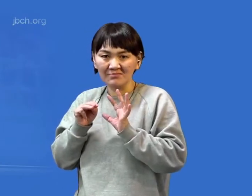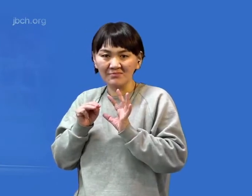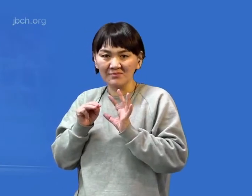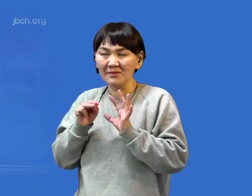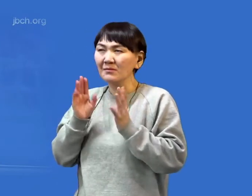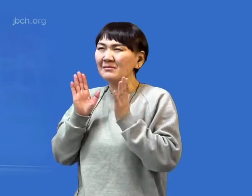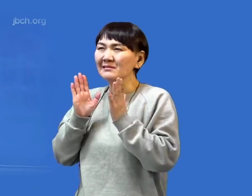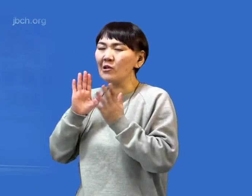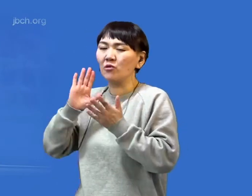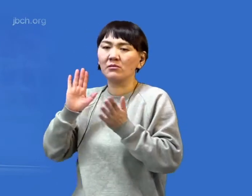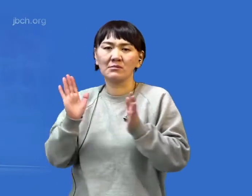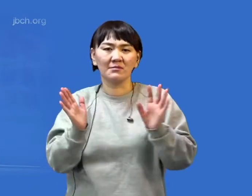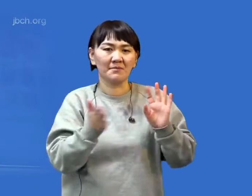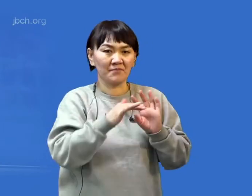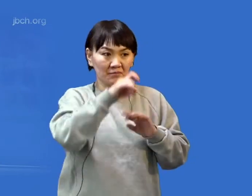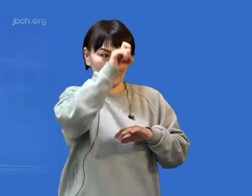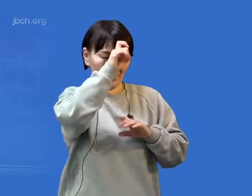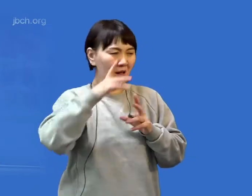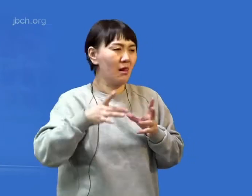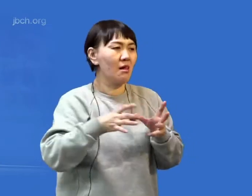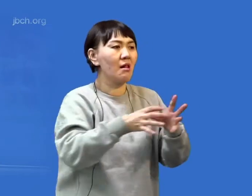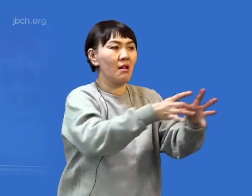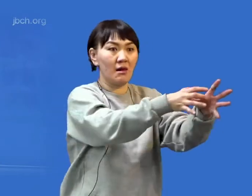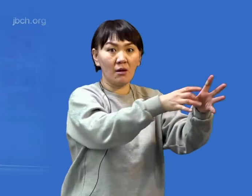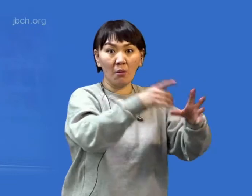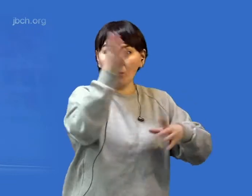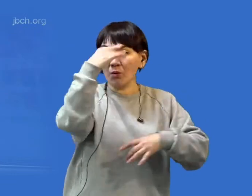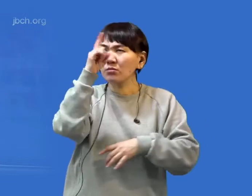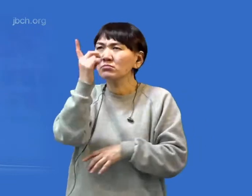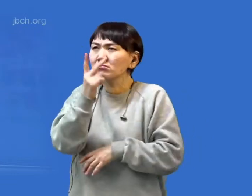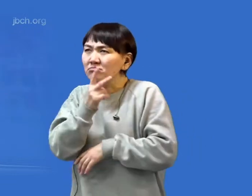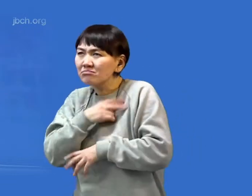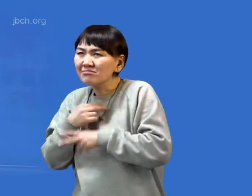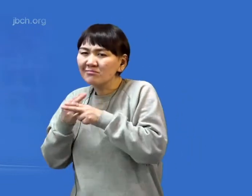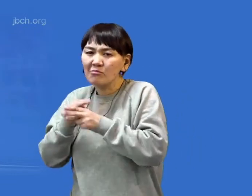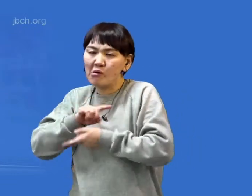ороодж очиод бурханы үйлчлэхийн орнд